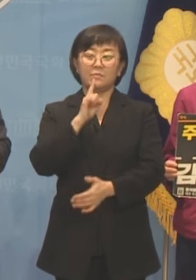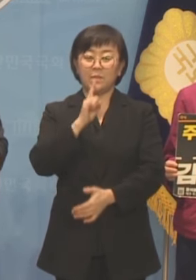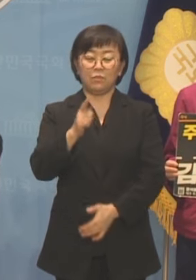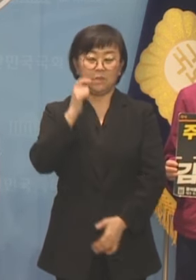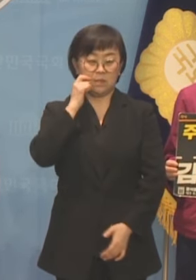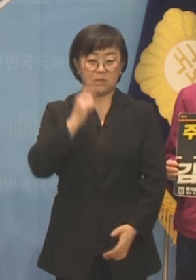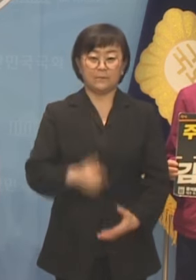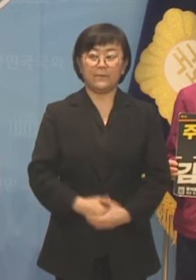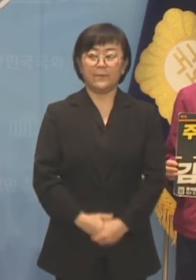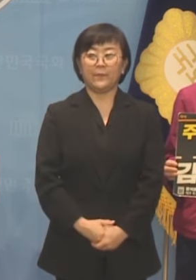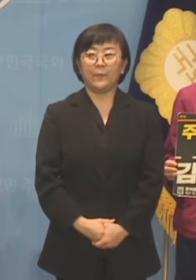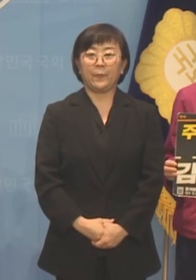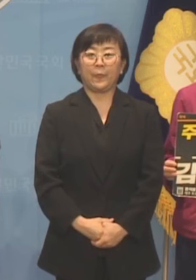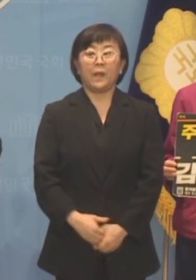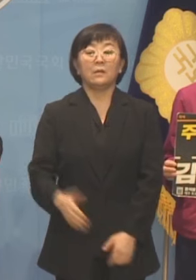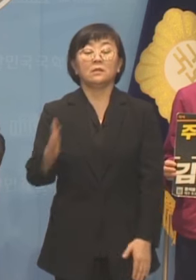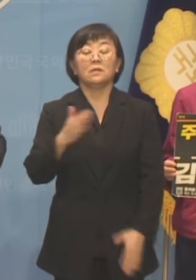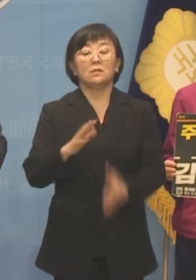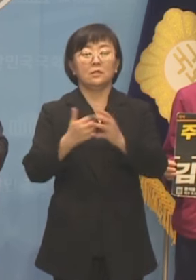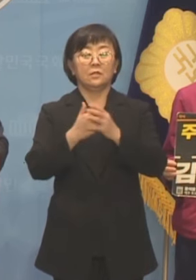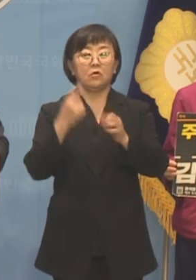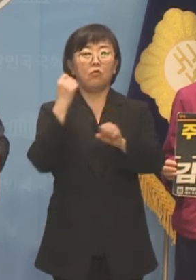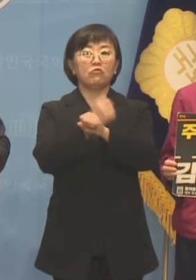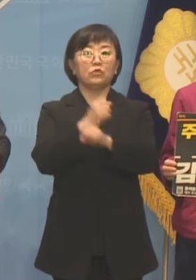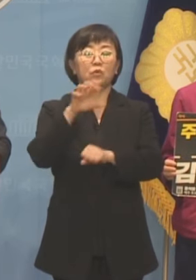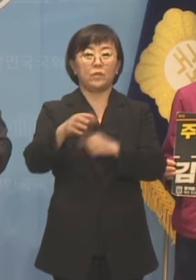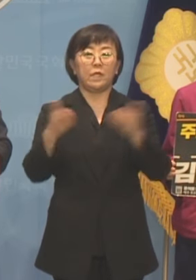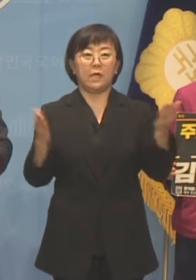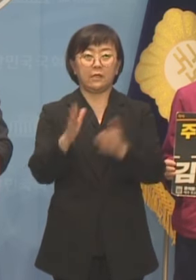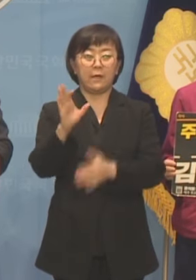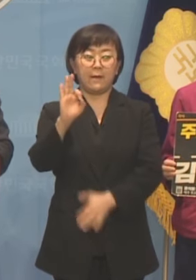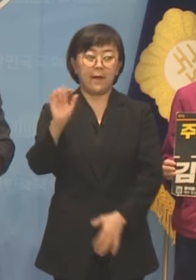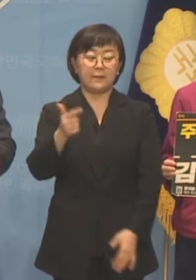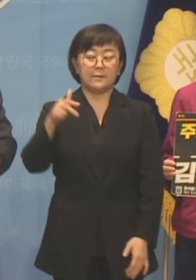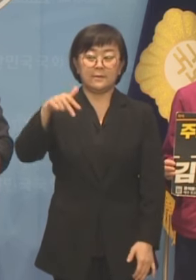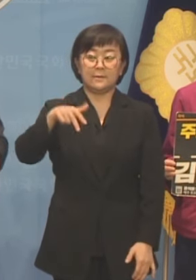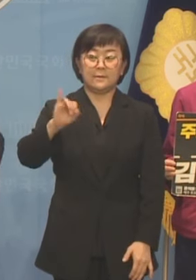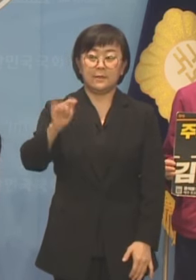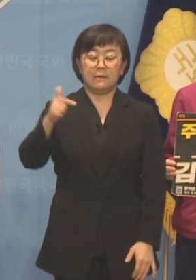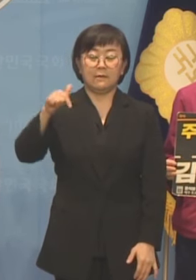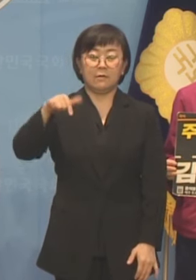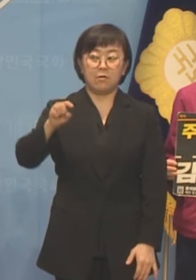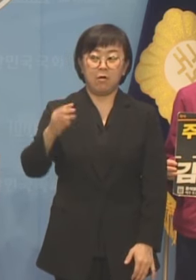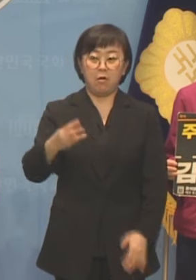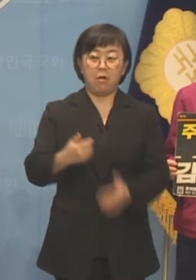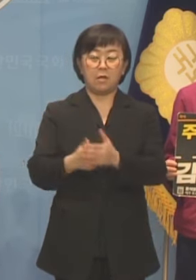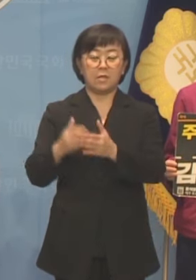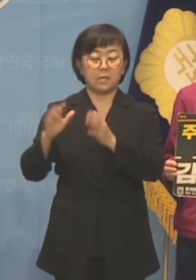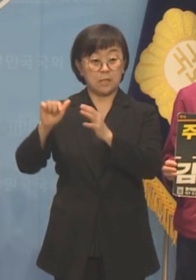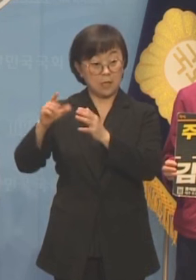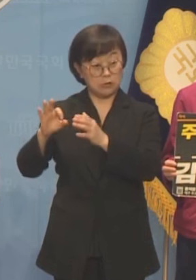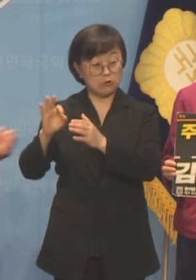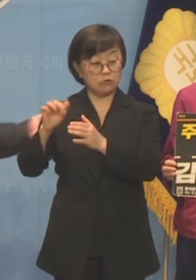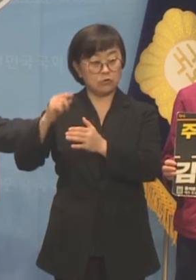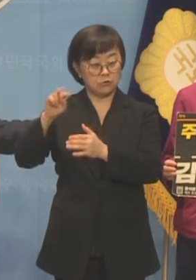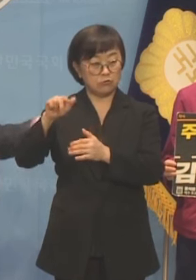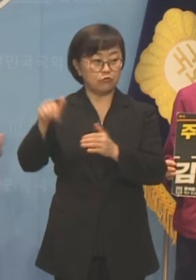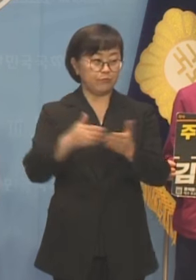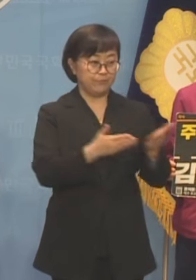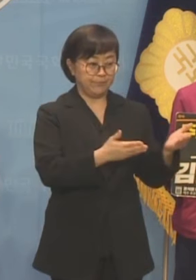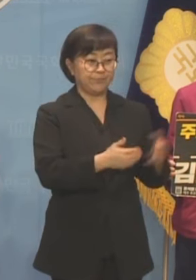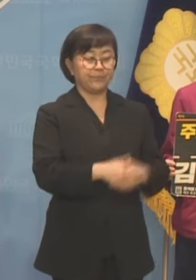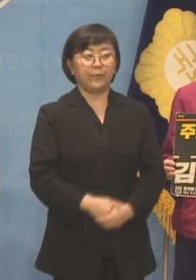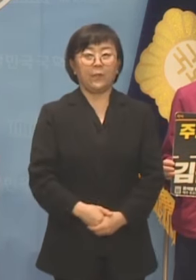없었겠죠 예 저는 민생경제 구소 이하는 안진 거리라고 합니다 오른쪽에 민주당 강득구 님 오셨고요